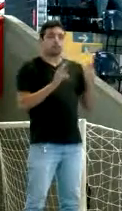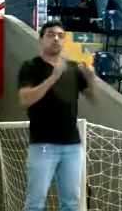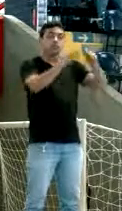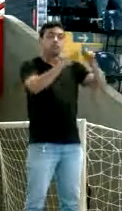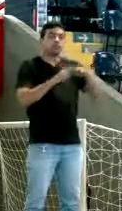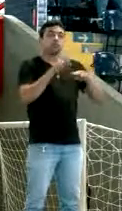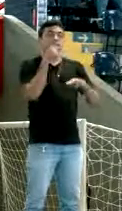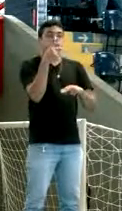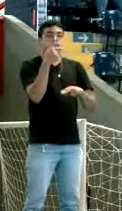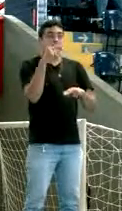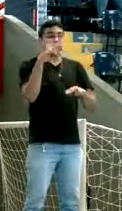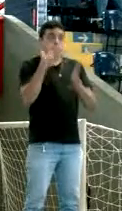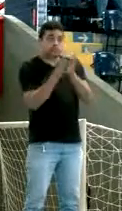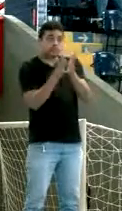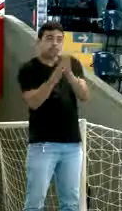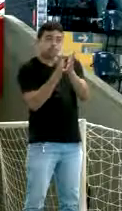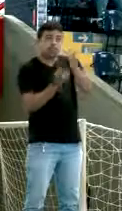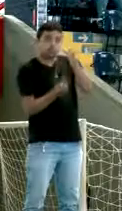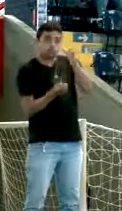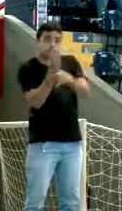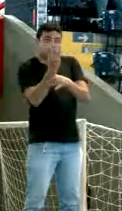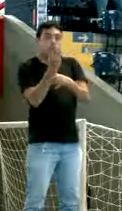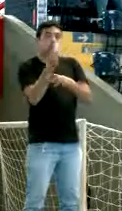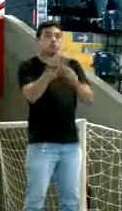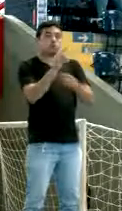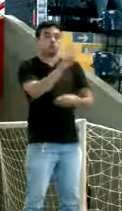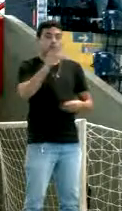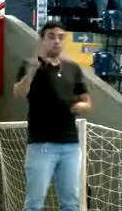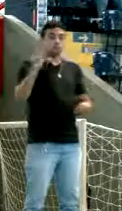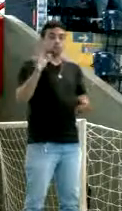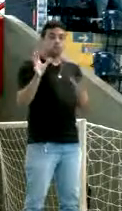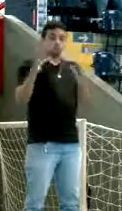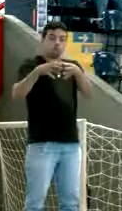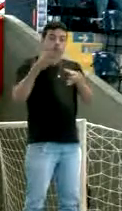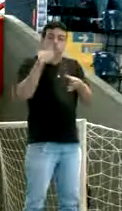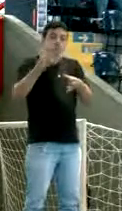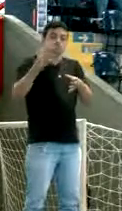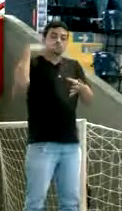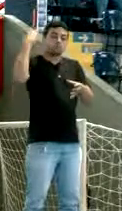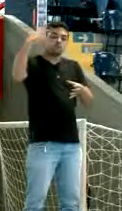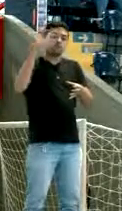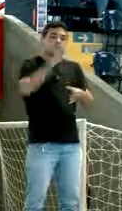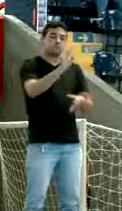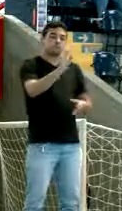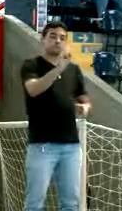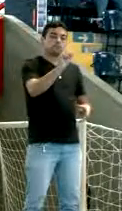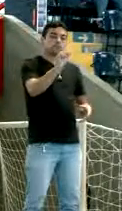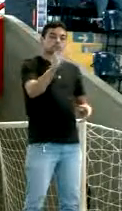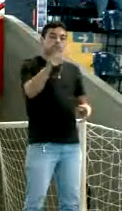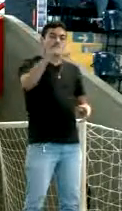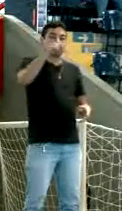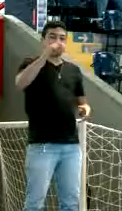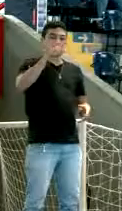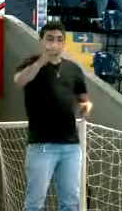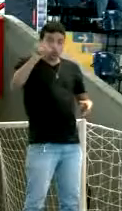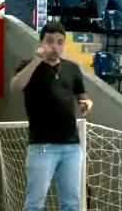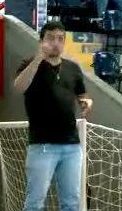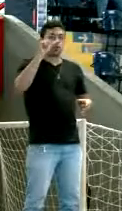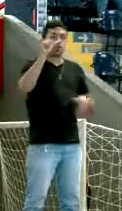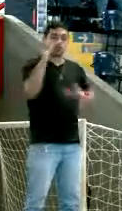o samba surge agora num novo estilo, numa bossa nova, num jeito novo de